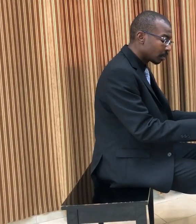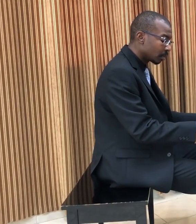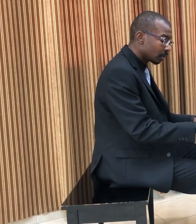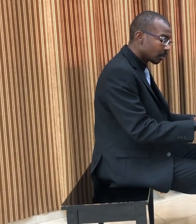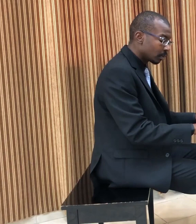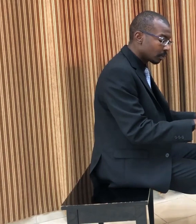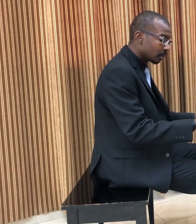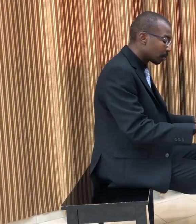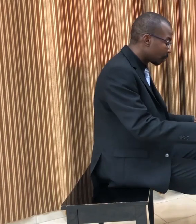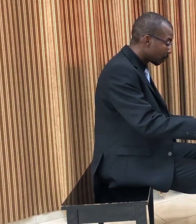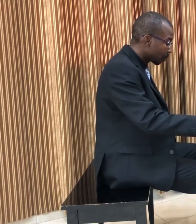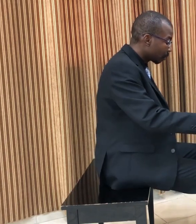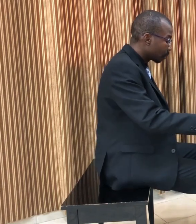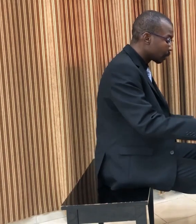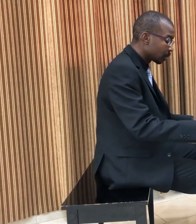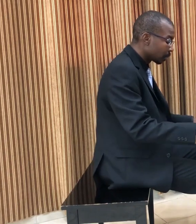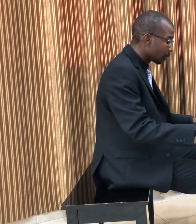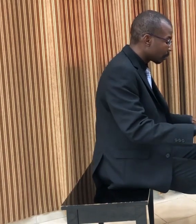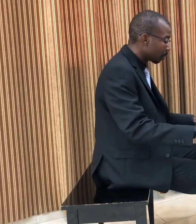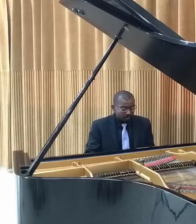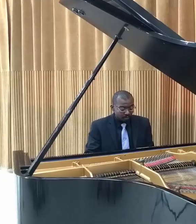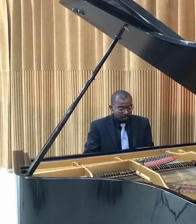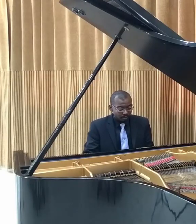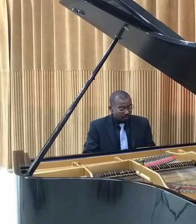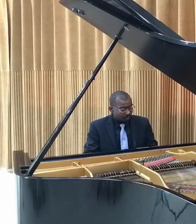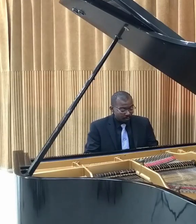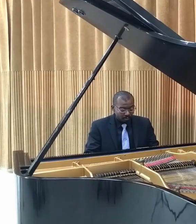e a